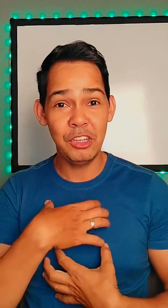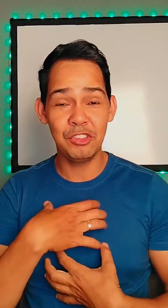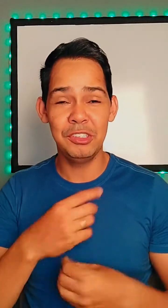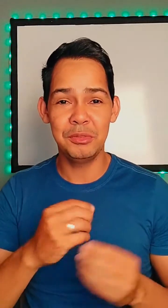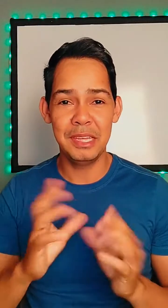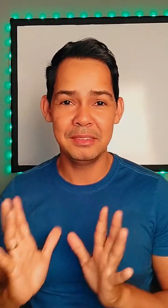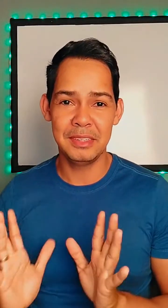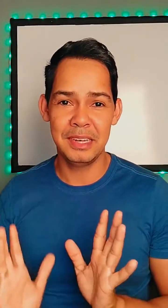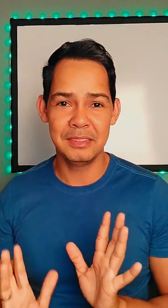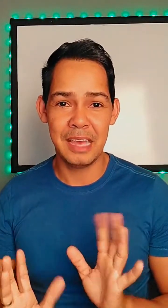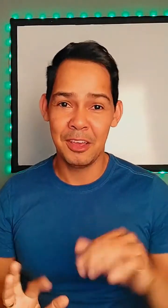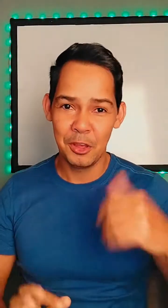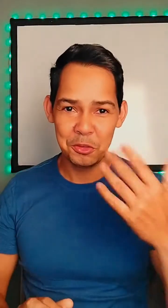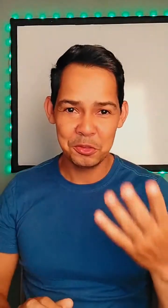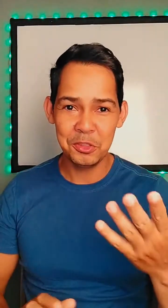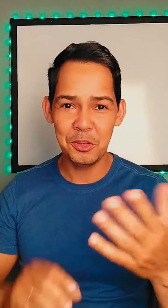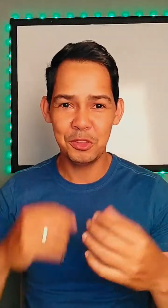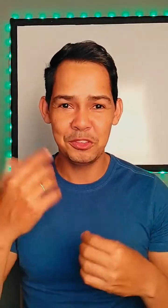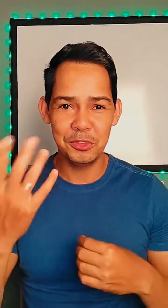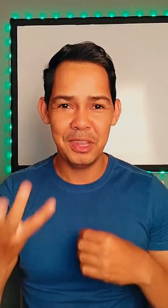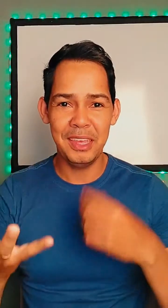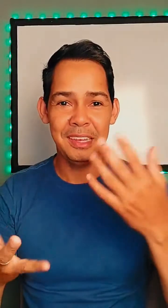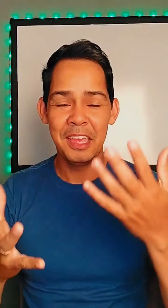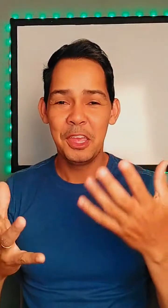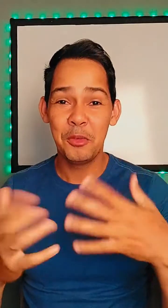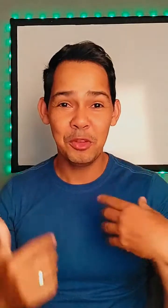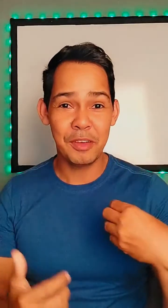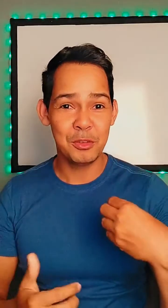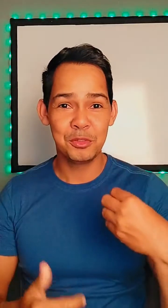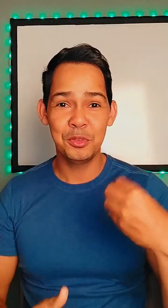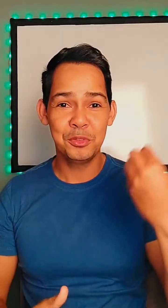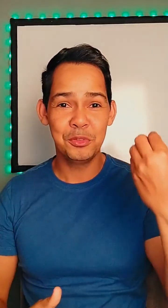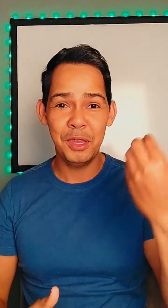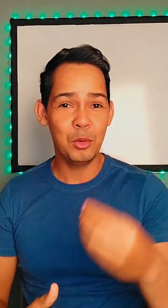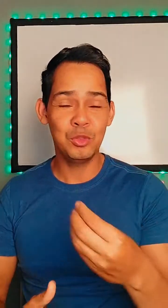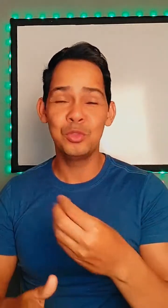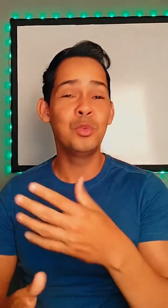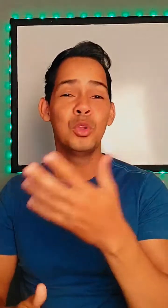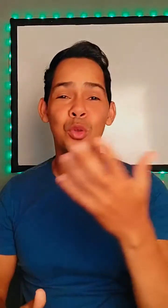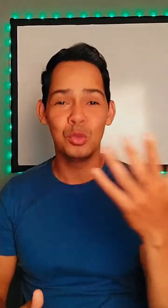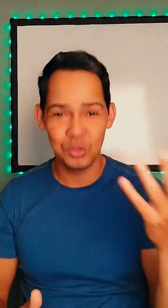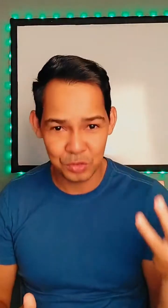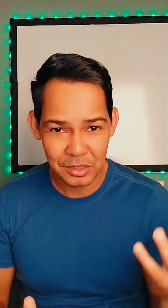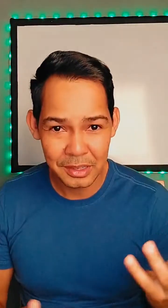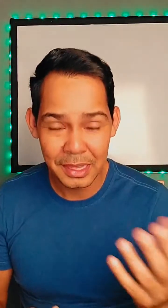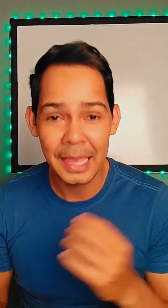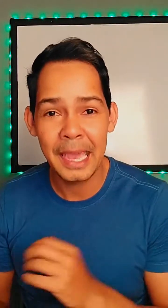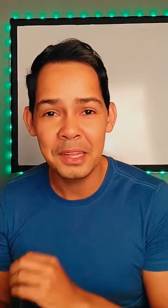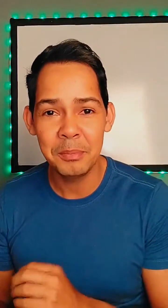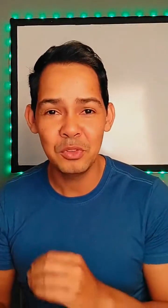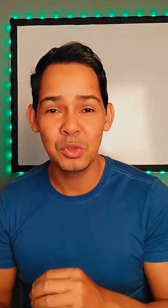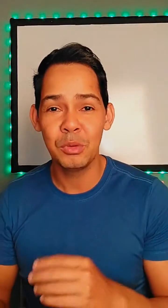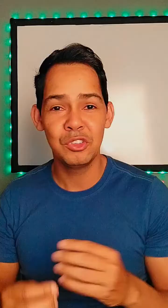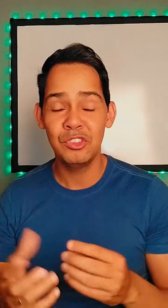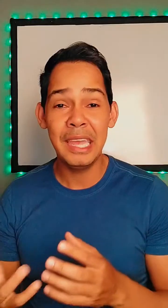jeitinho dele de sinalizar. O surdo tem um jeitinho dele. E quando eu falo surdo, não é os surdos. É cada pessoa. A gente é